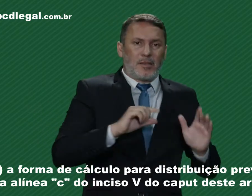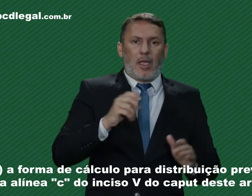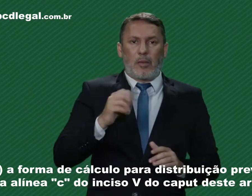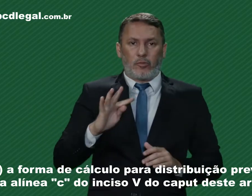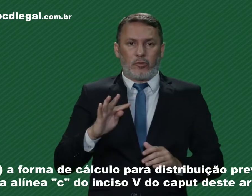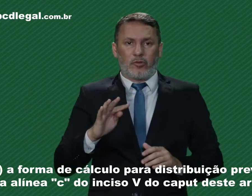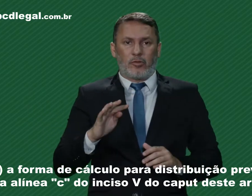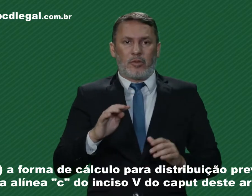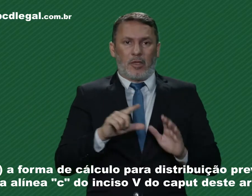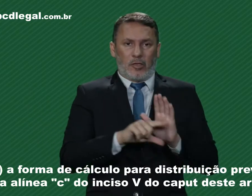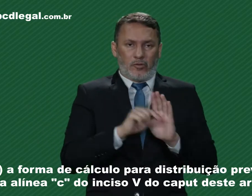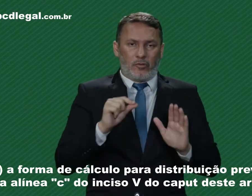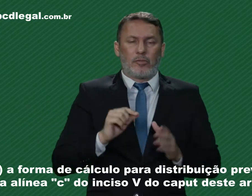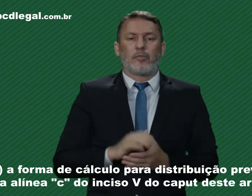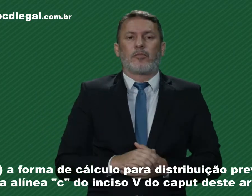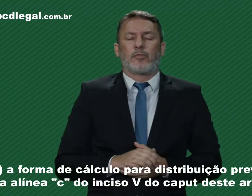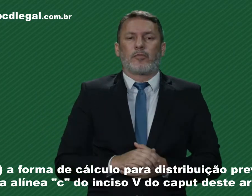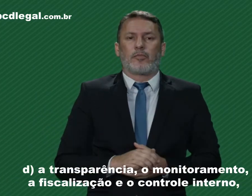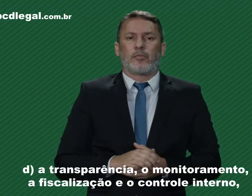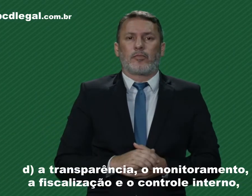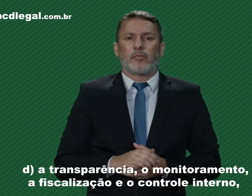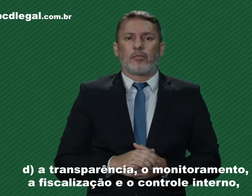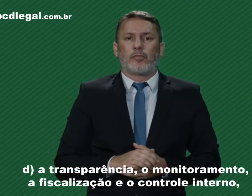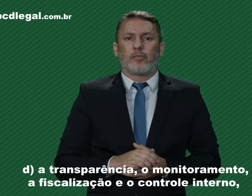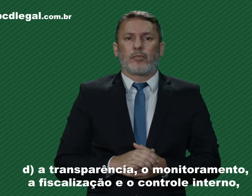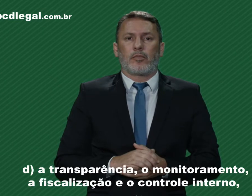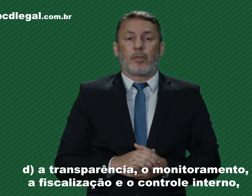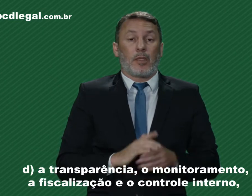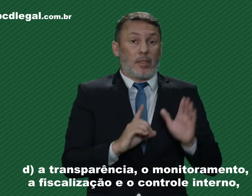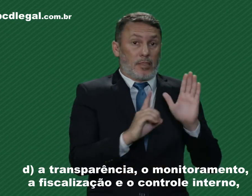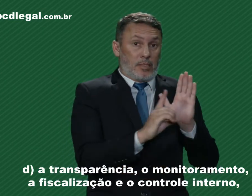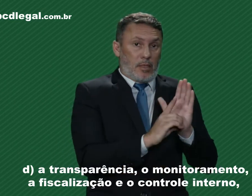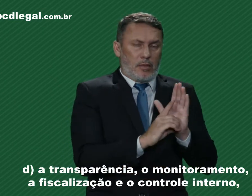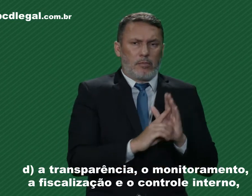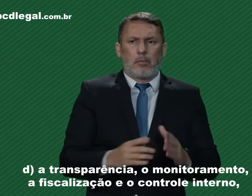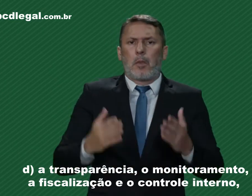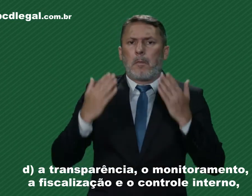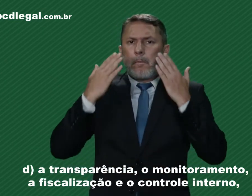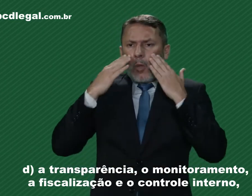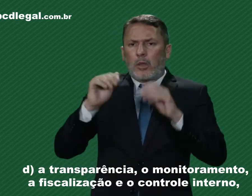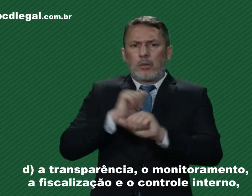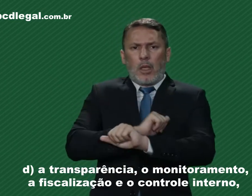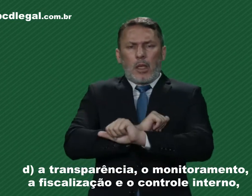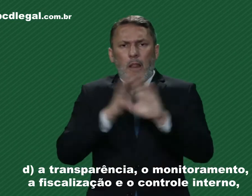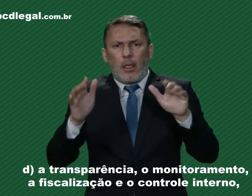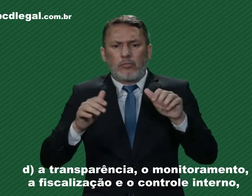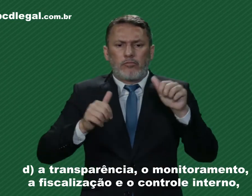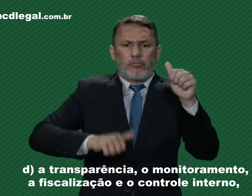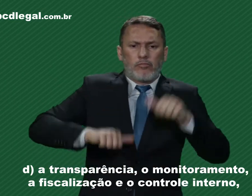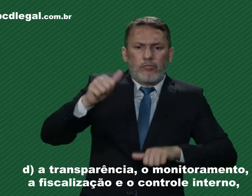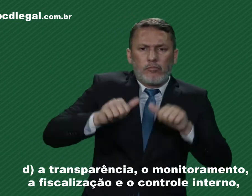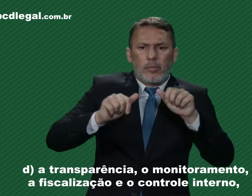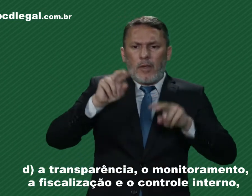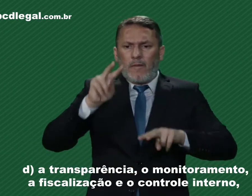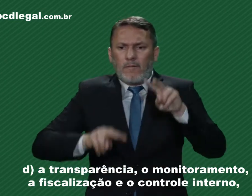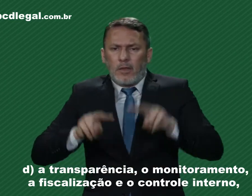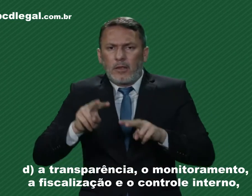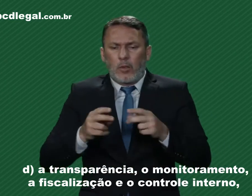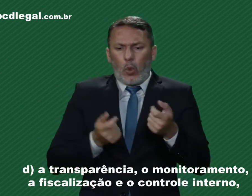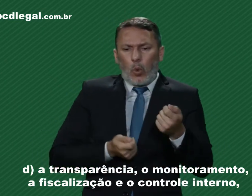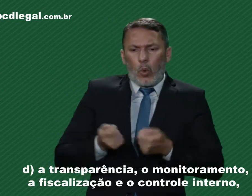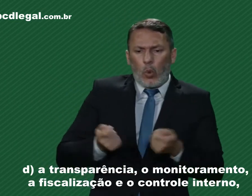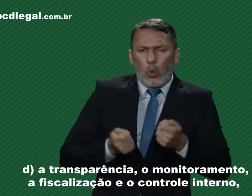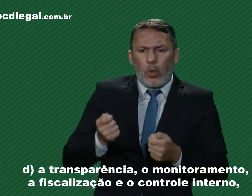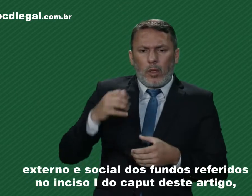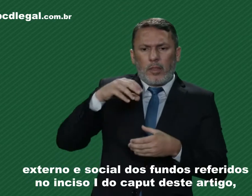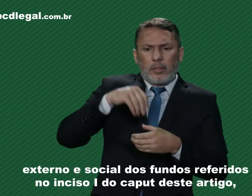do inciso 5 do caput deste artigo. A linha D, a transparência, o monitoramento, a fiscalização e o